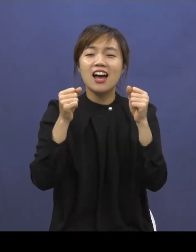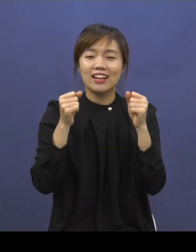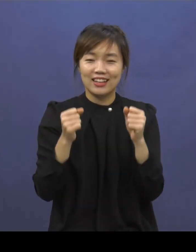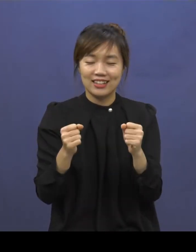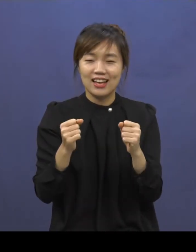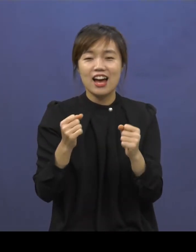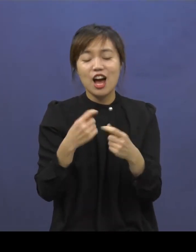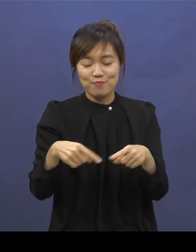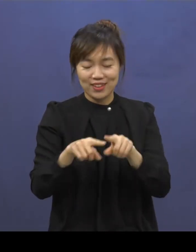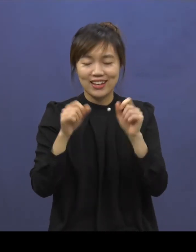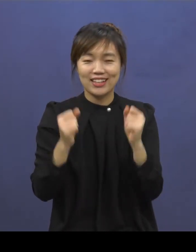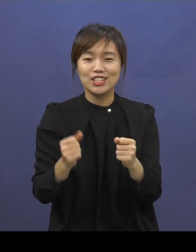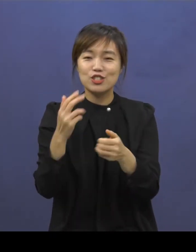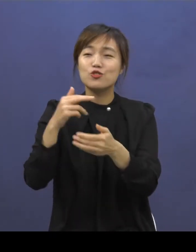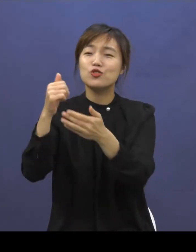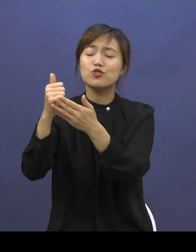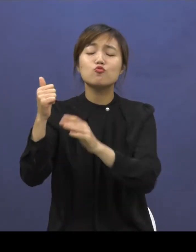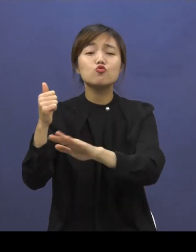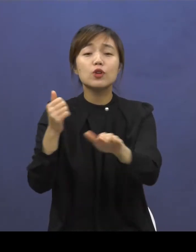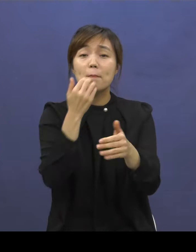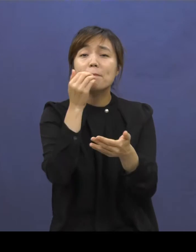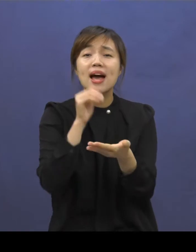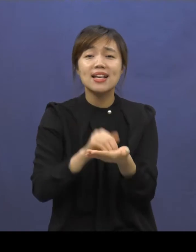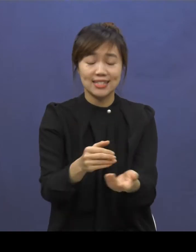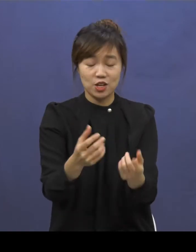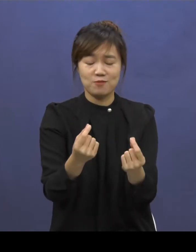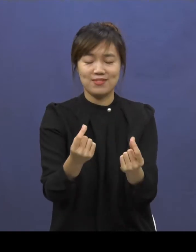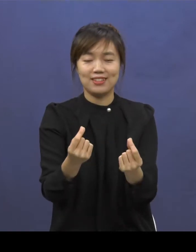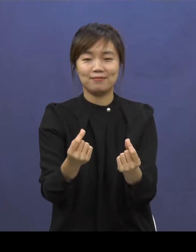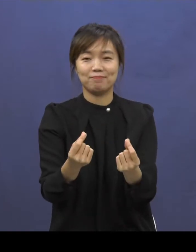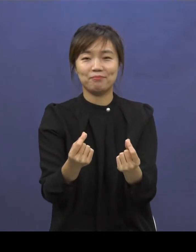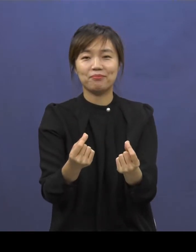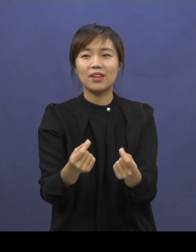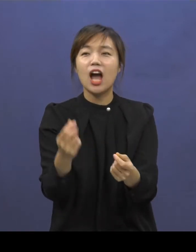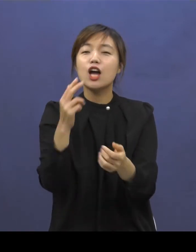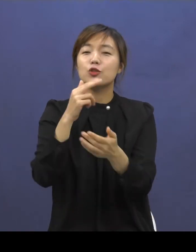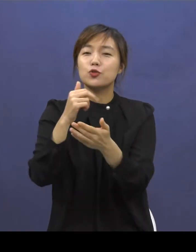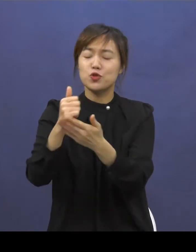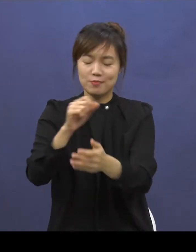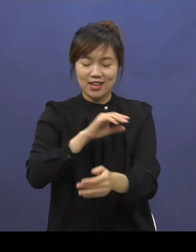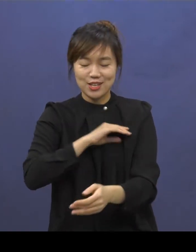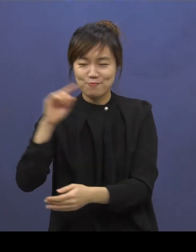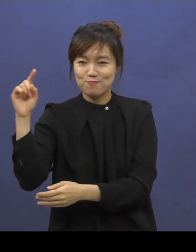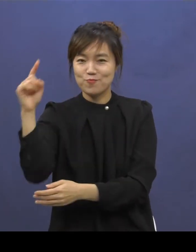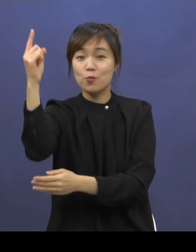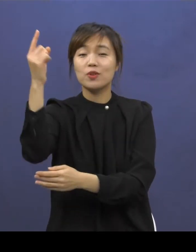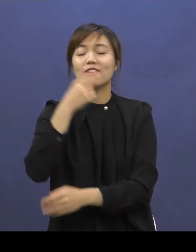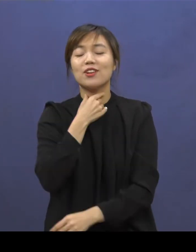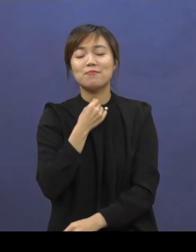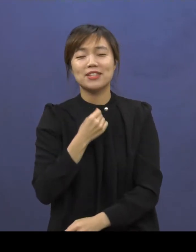되십니다. 믿으십니까? 우리 계속해서 찬양하며 주님의 이름을 높여드립시다. 할렐루야.